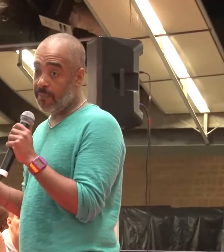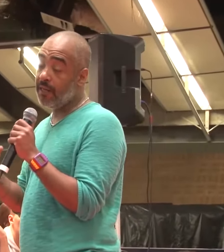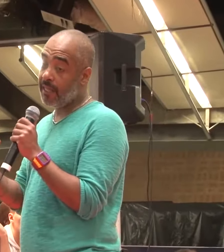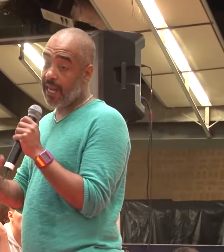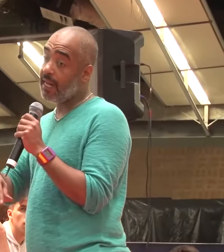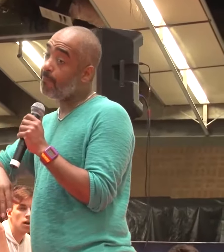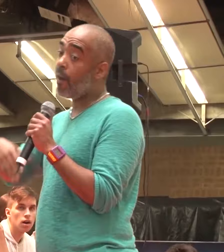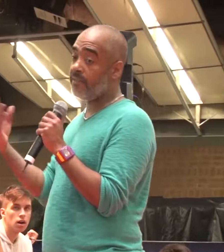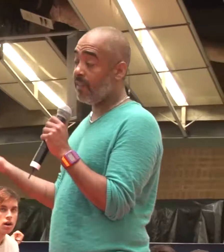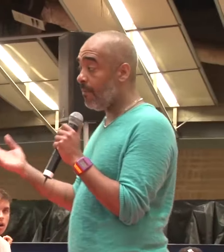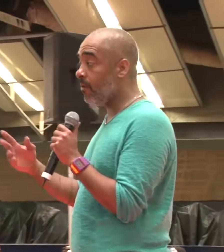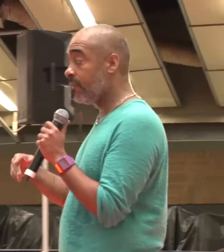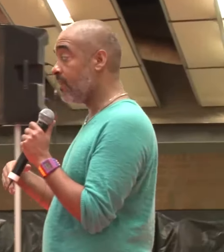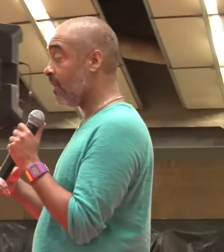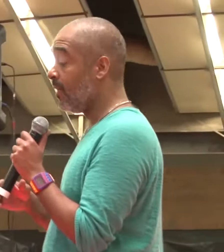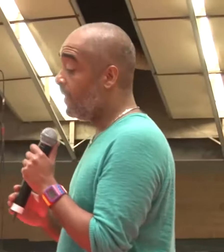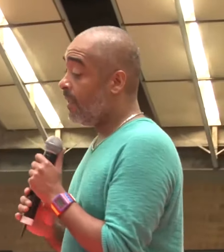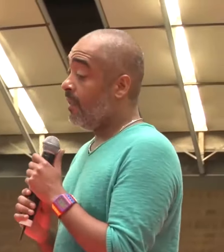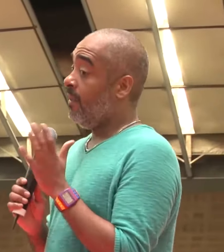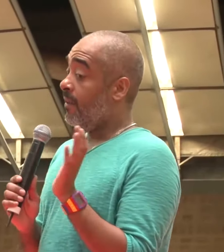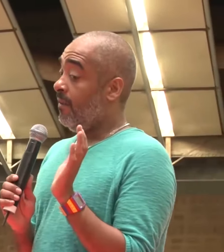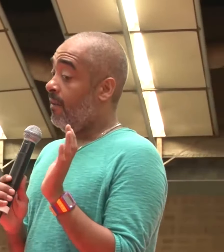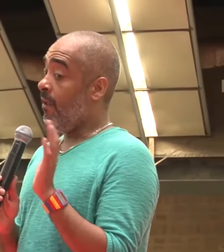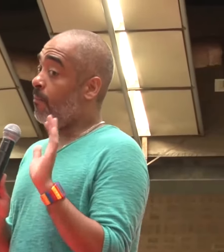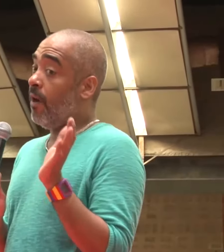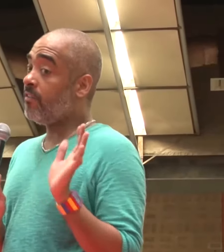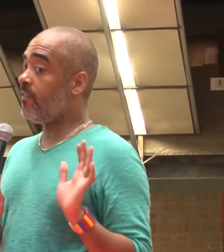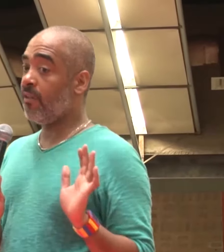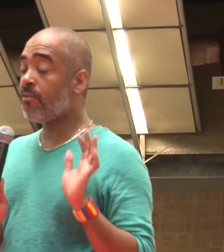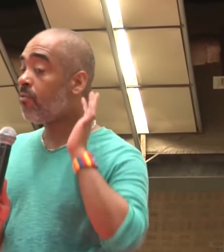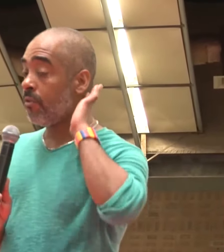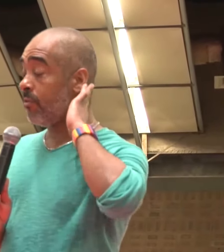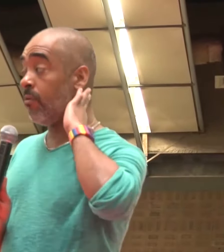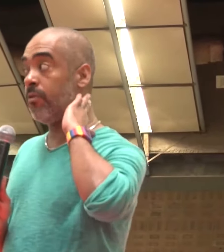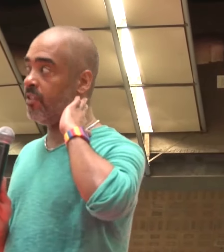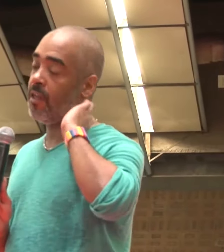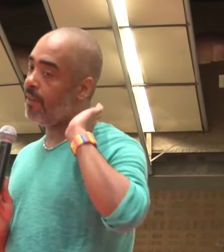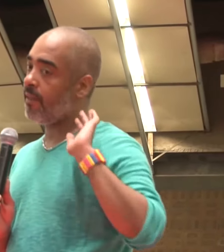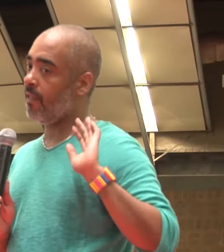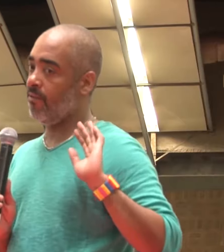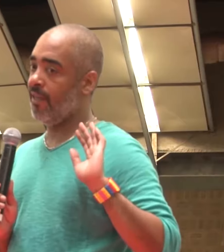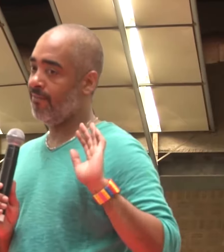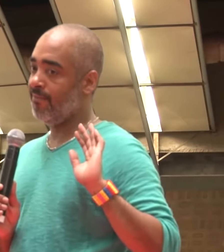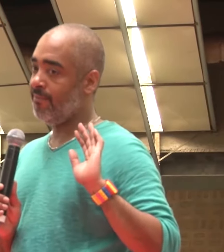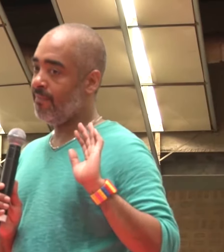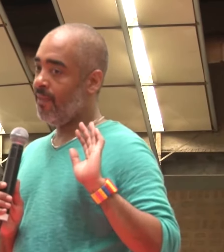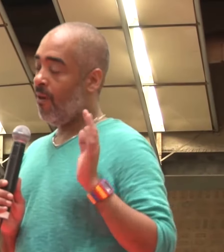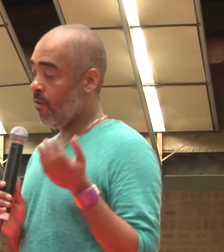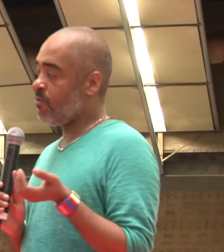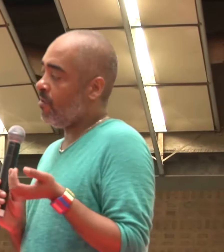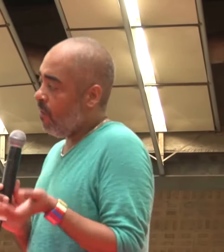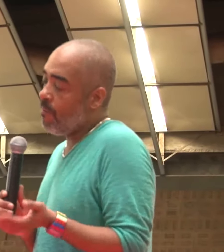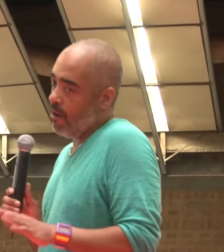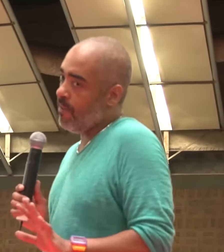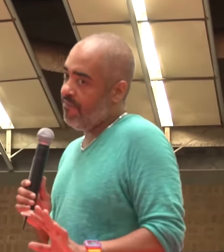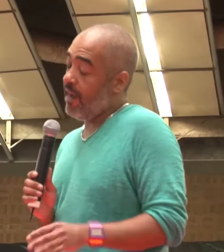leituras, né? A obra literária ela é polissêmica, ou seja, eu não posso dizer que o Cortiço era uma tartaruga, ou